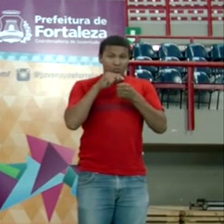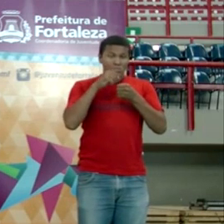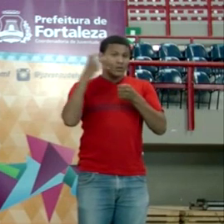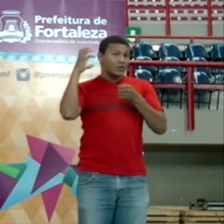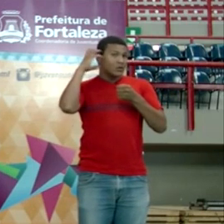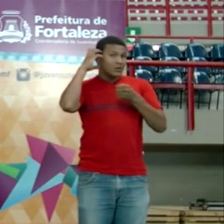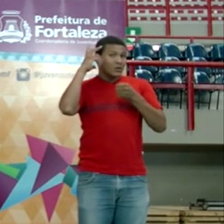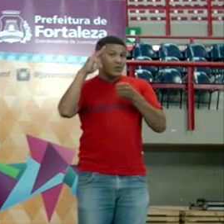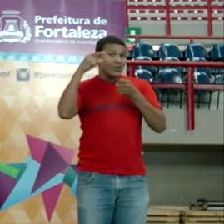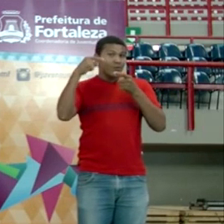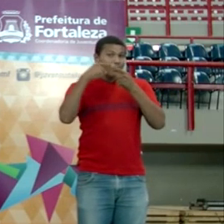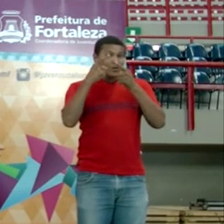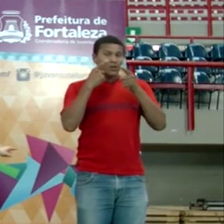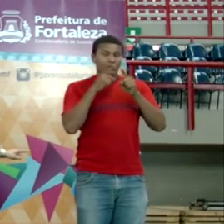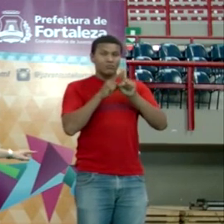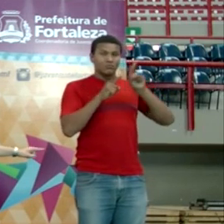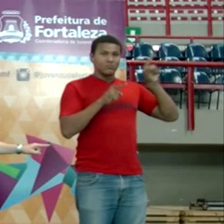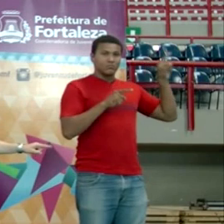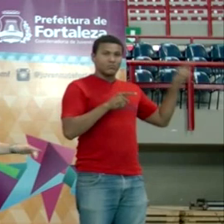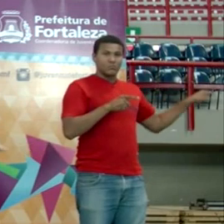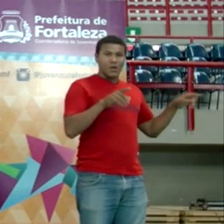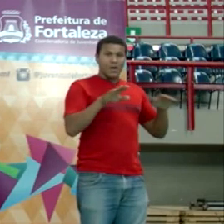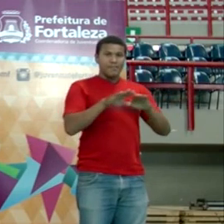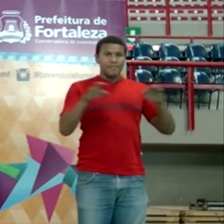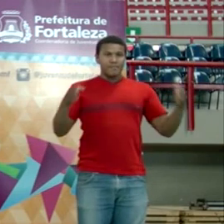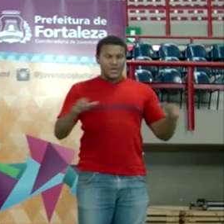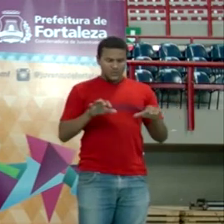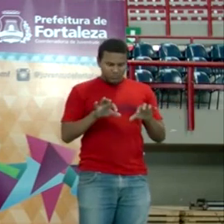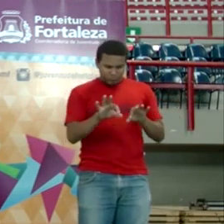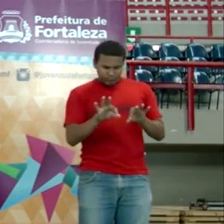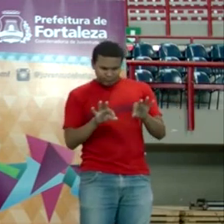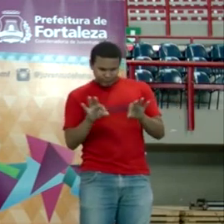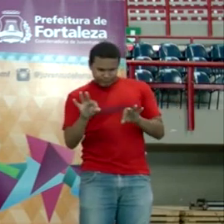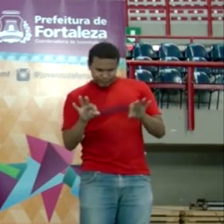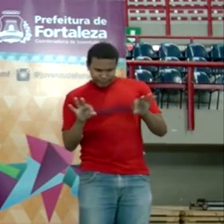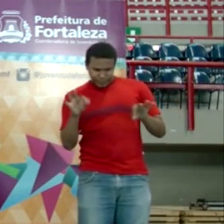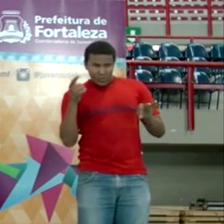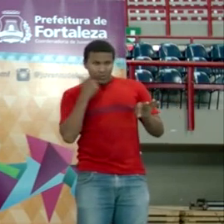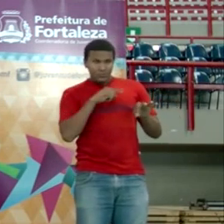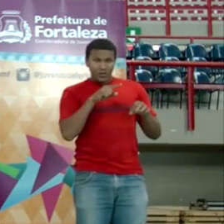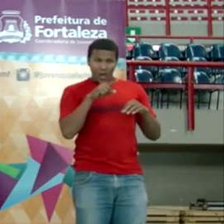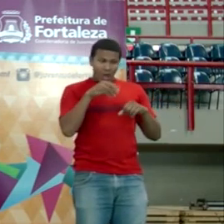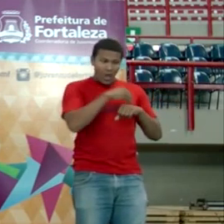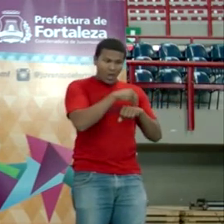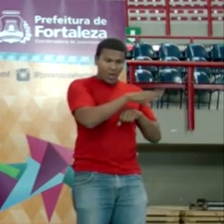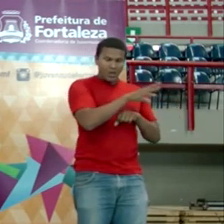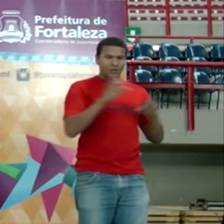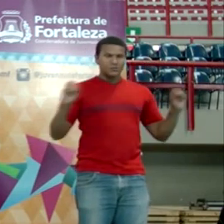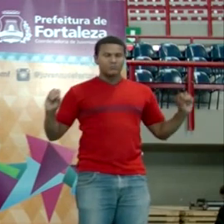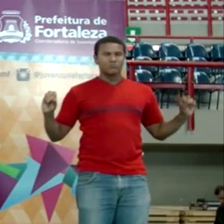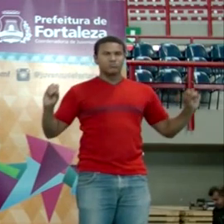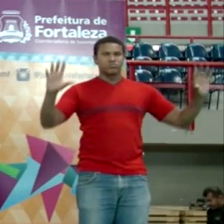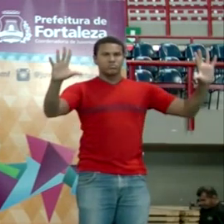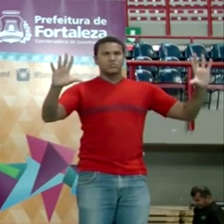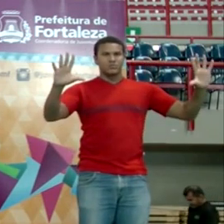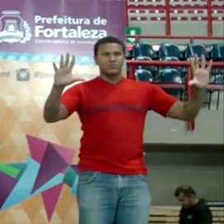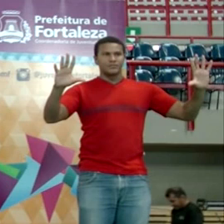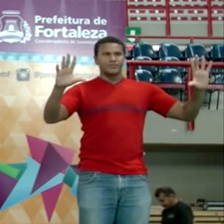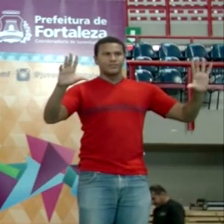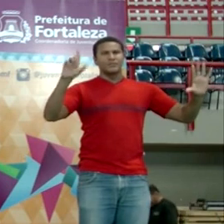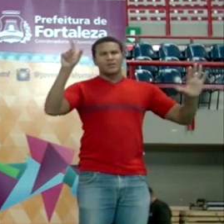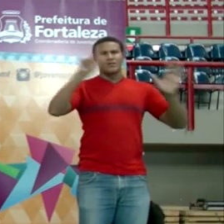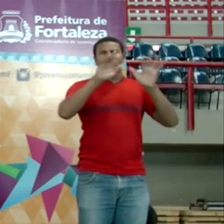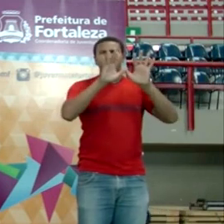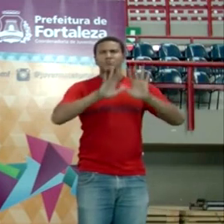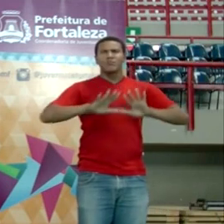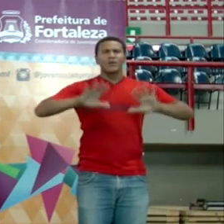enviado para a mesa, e a mesa coloca nos amplificadores. Uma vez na prova da UFC, há muito